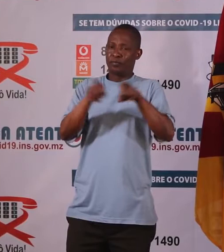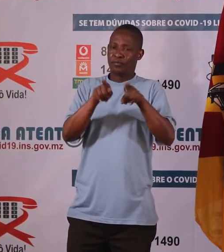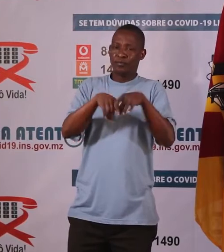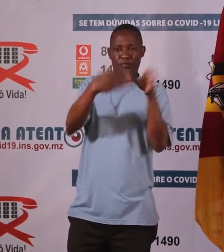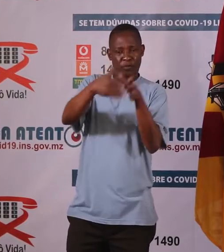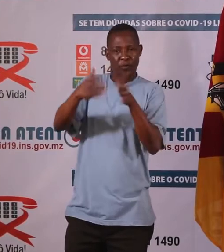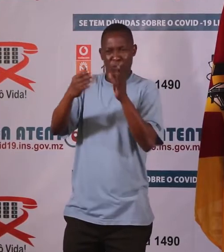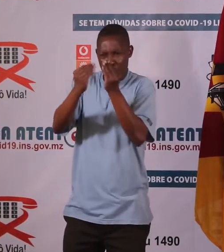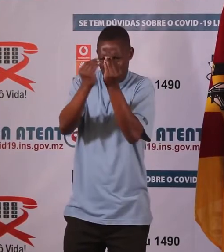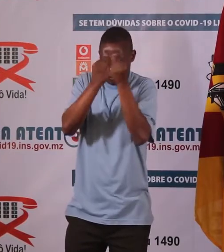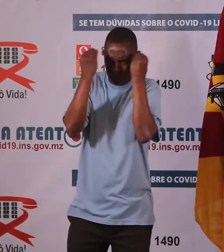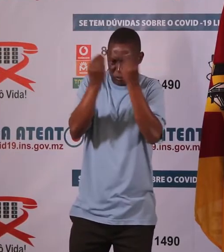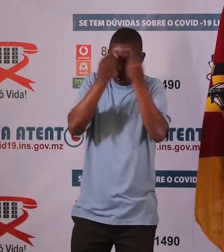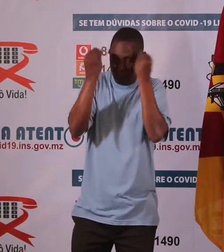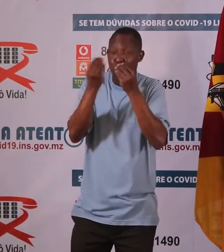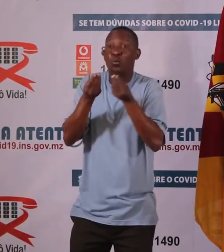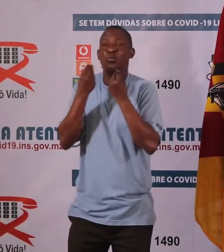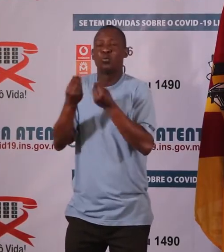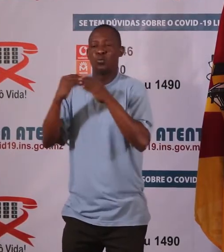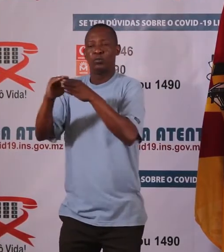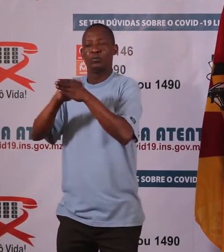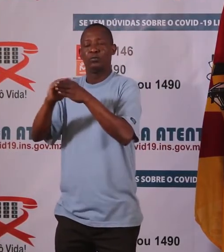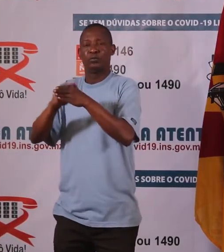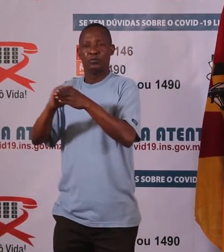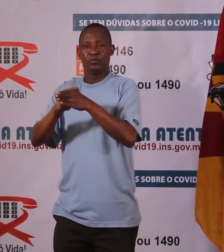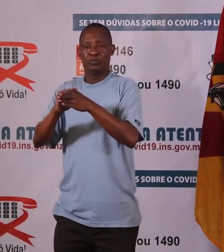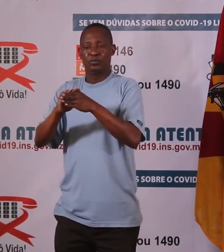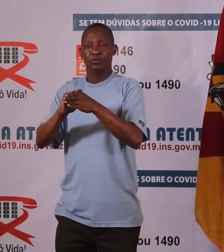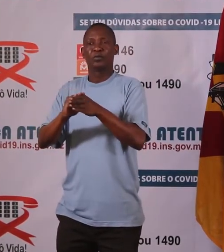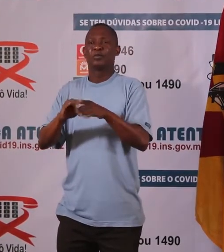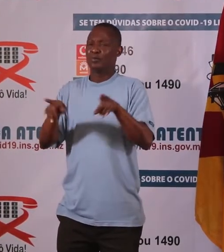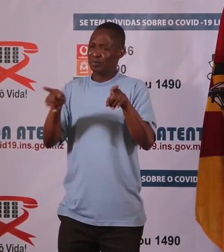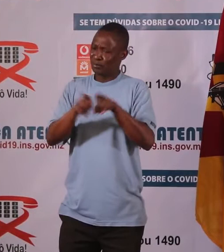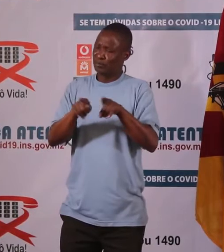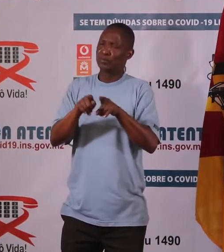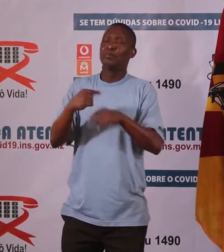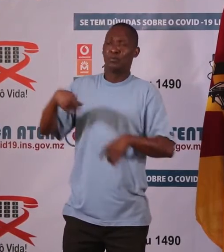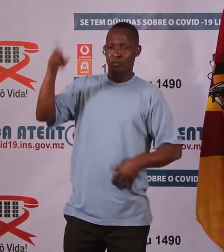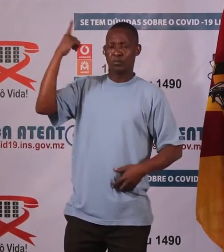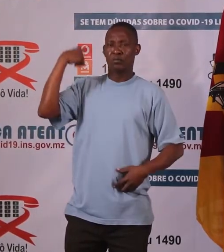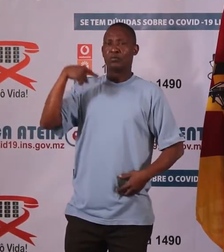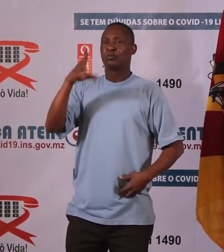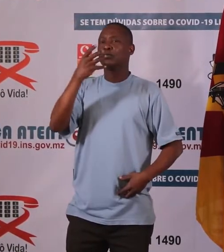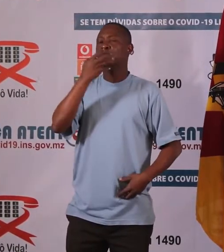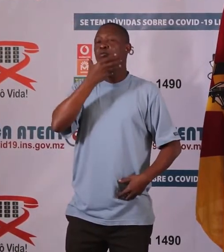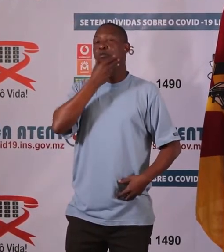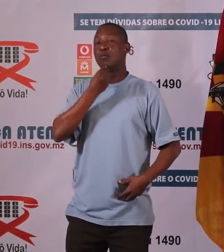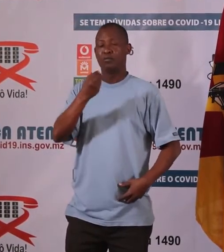o uso correto, como Sua Excelência, o Ministro da Saúde, deu a conhecer ontem.